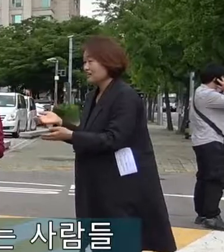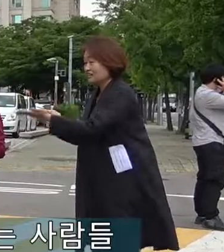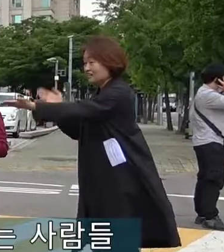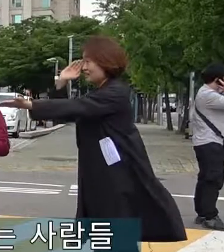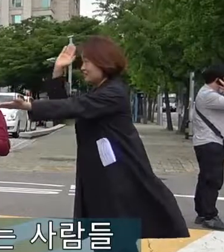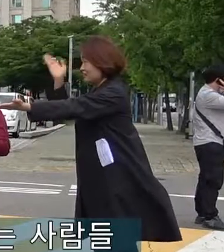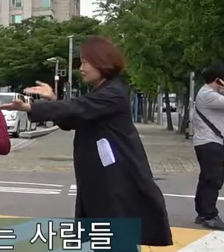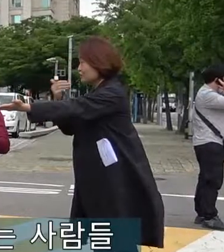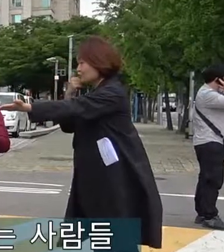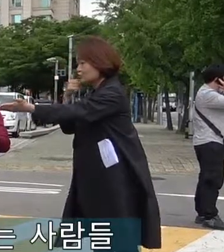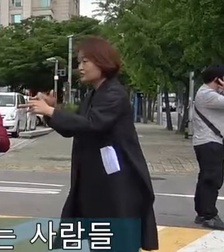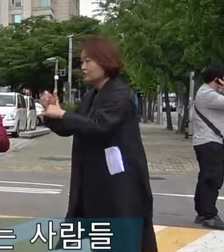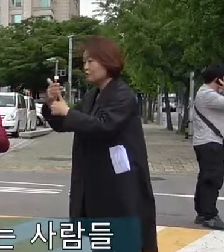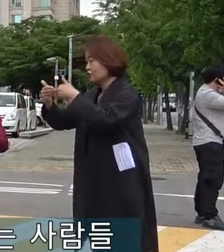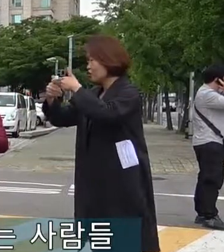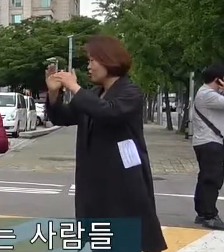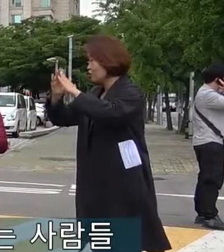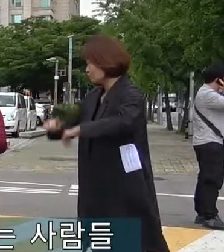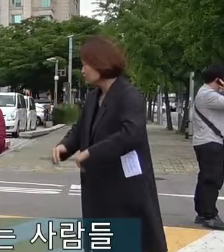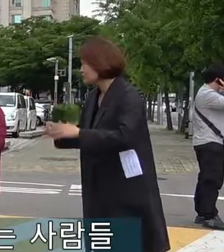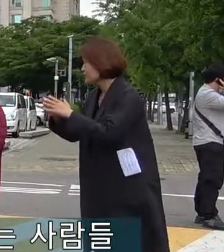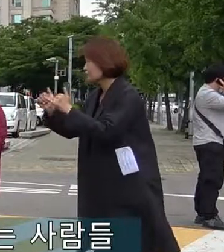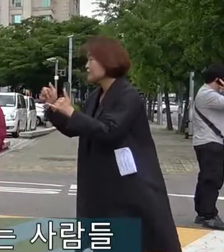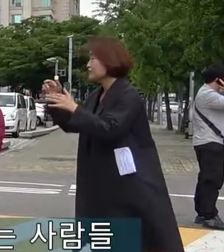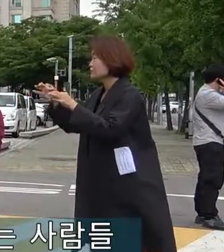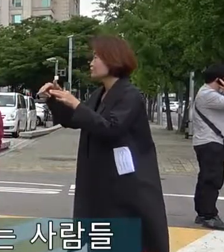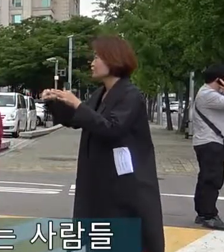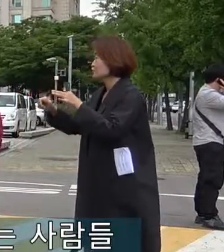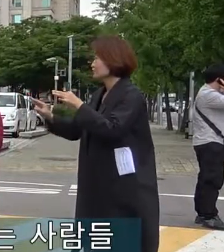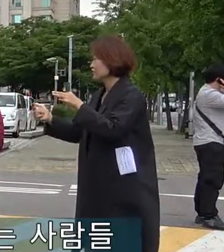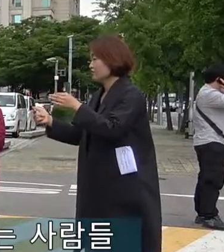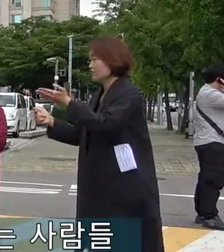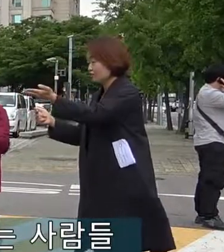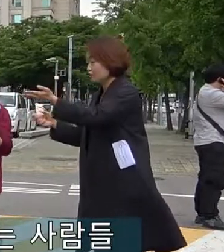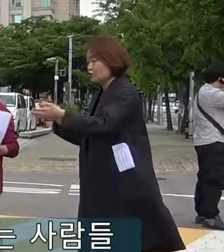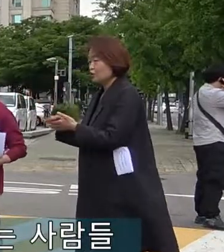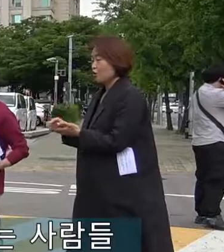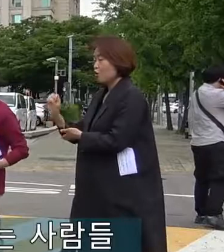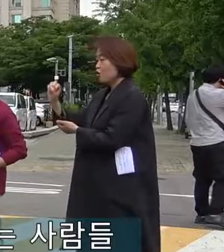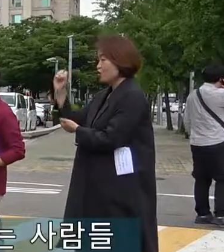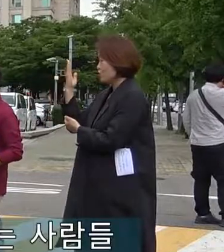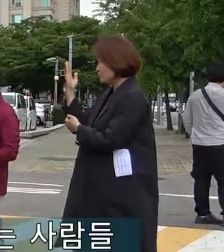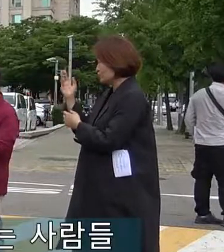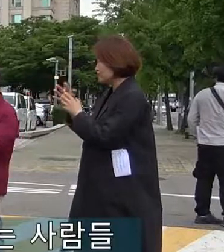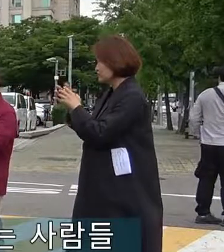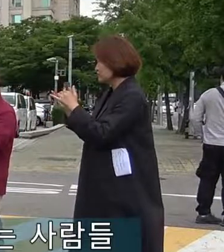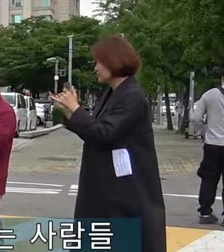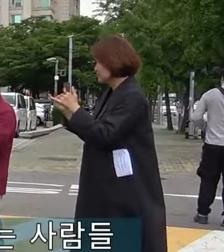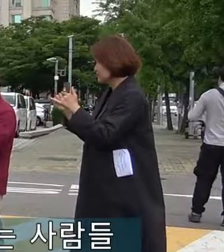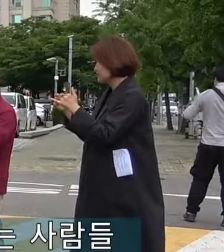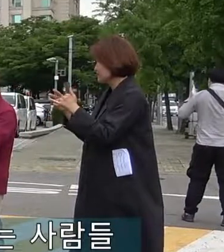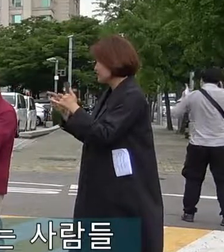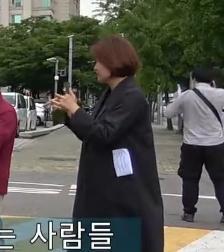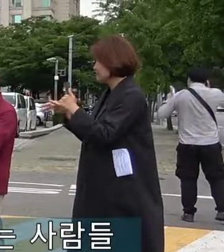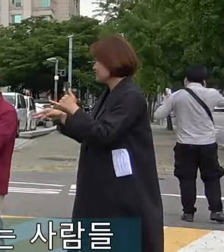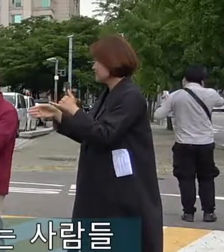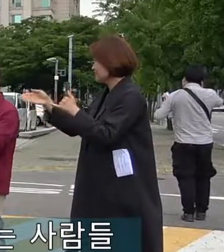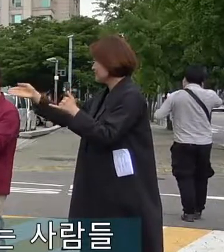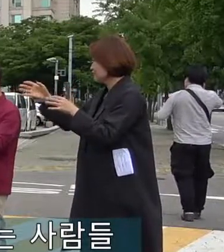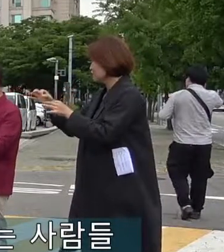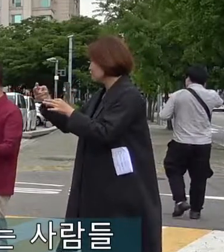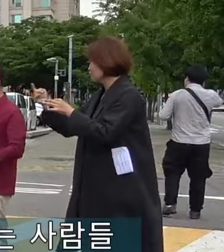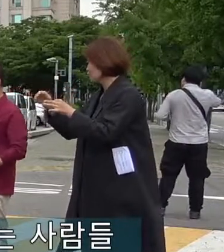우리 그 장애벽 소멸기의 김지연 대표님 오셨고요. 그 다음에 우리 언론시민단체에서 왔습니다. 우리 김동찬